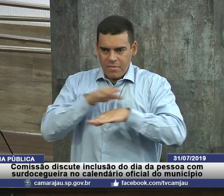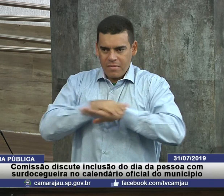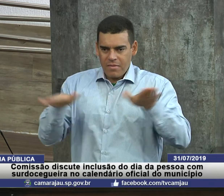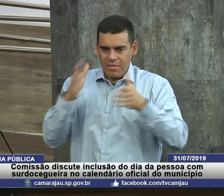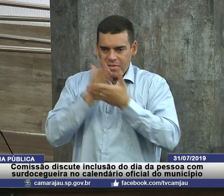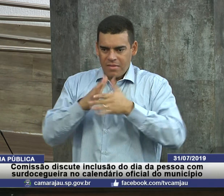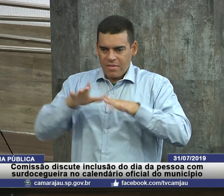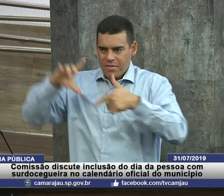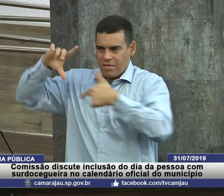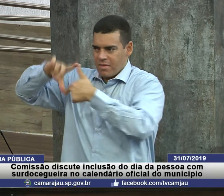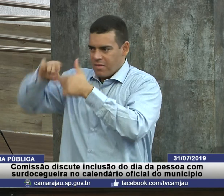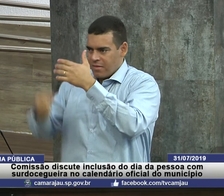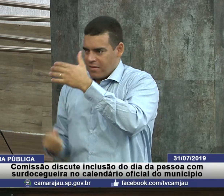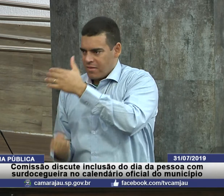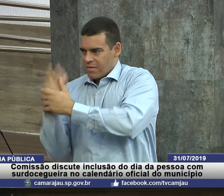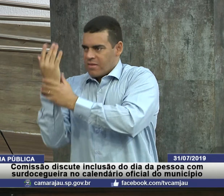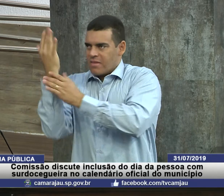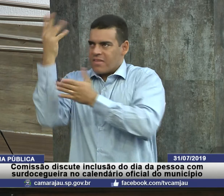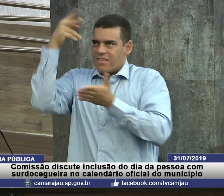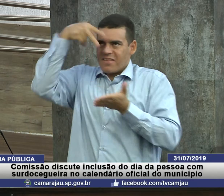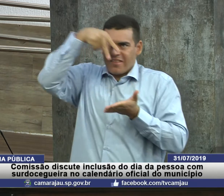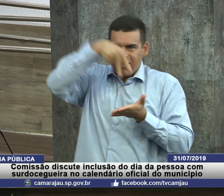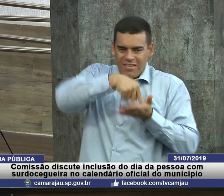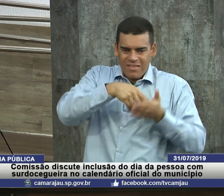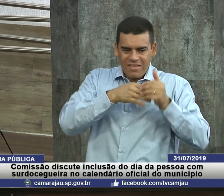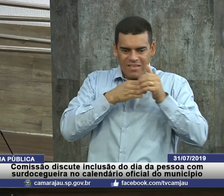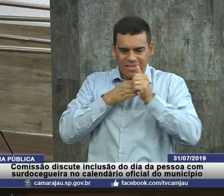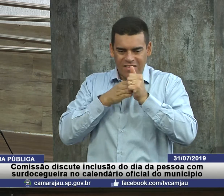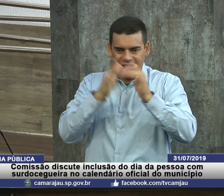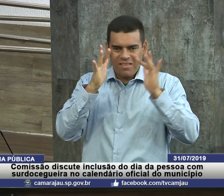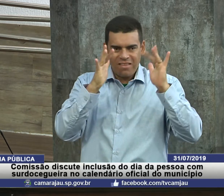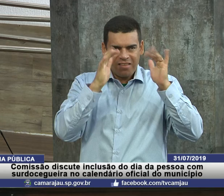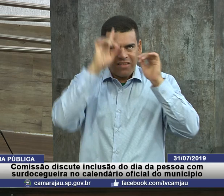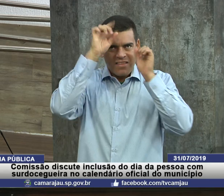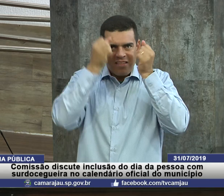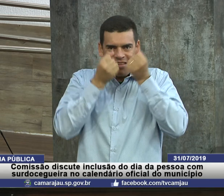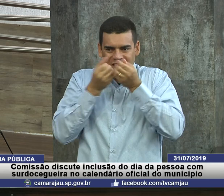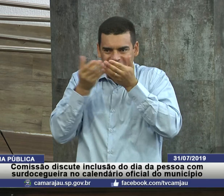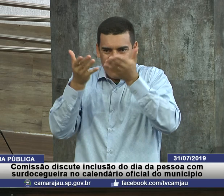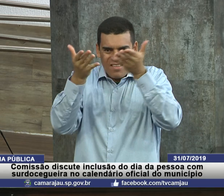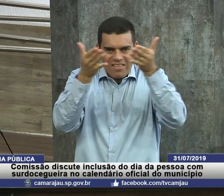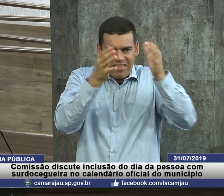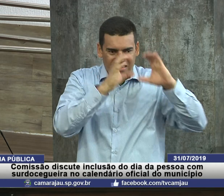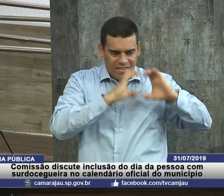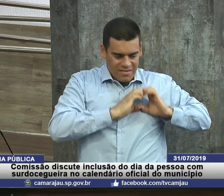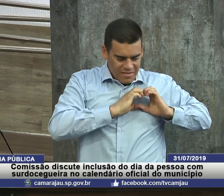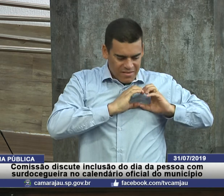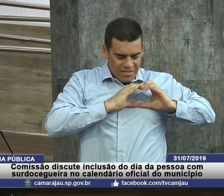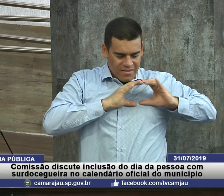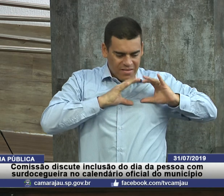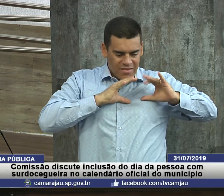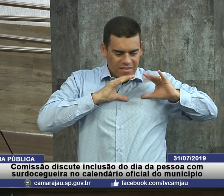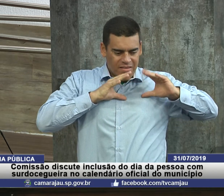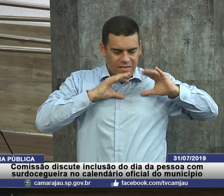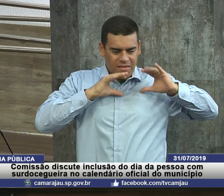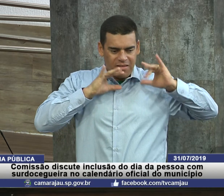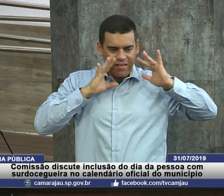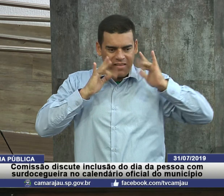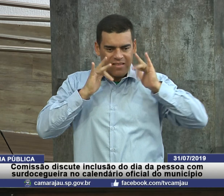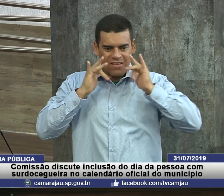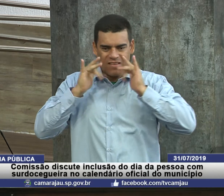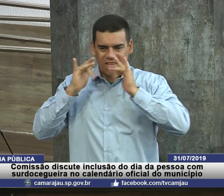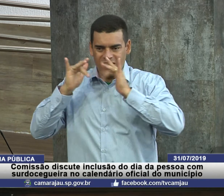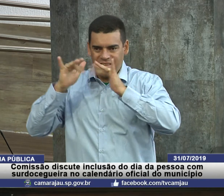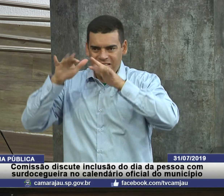o quê? Vivos a partir das experiências sensoriais, do toque, do sabor das coisas. O mundo é vivo para a gente, o